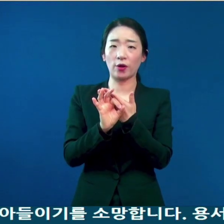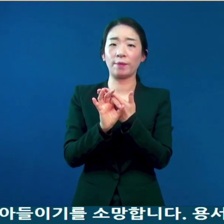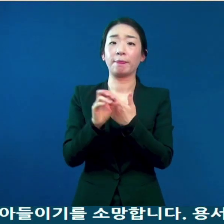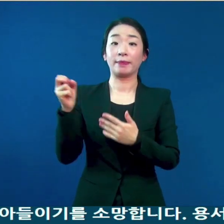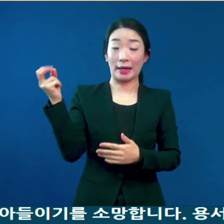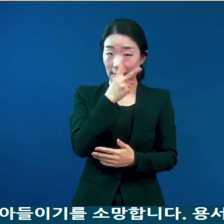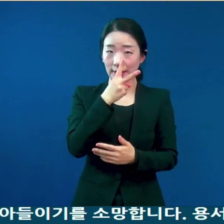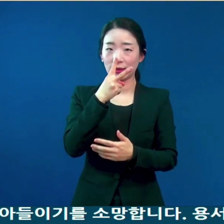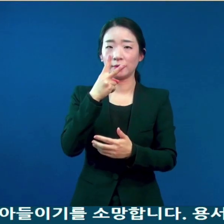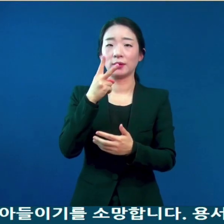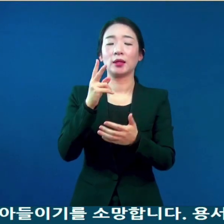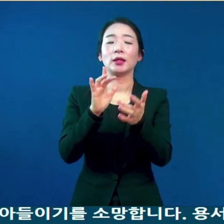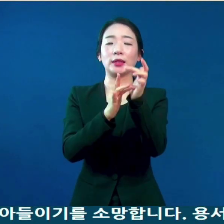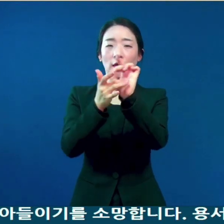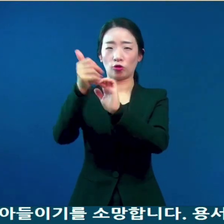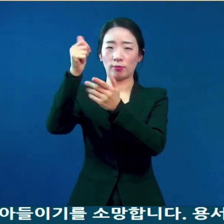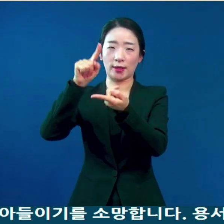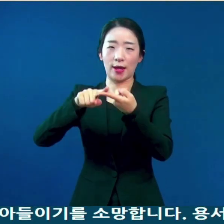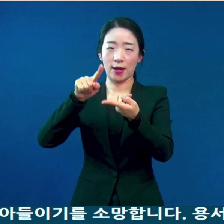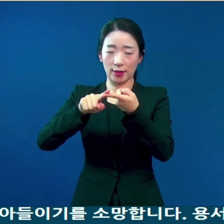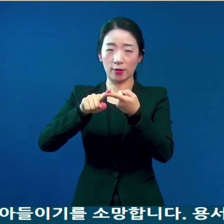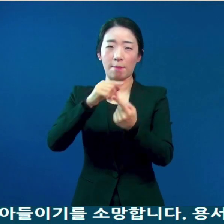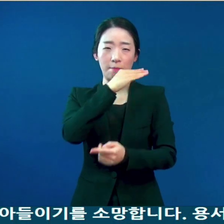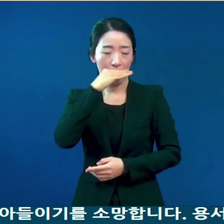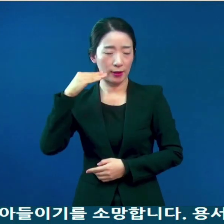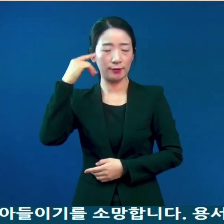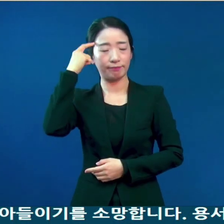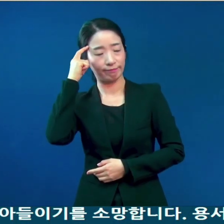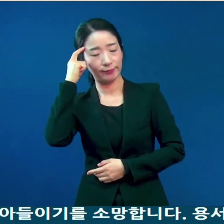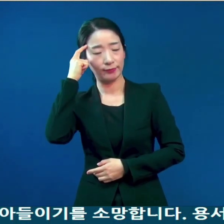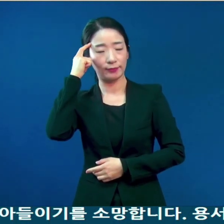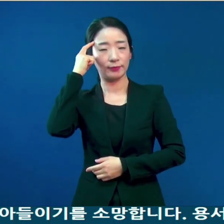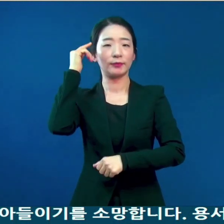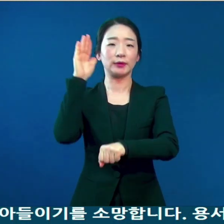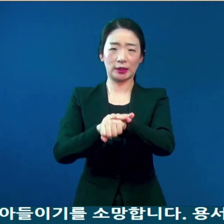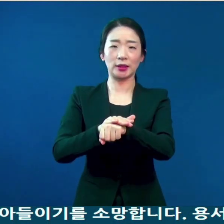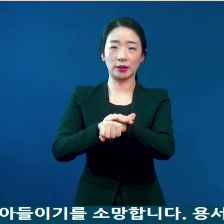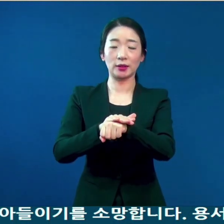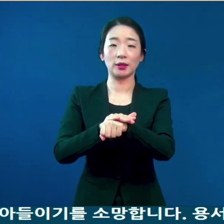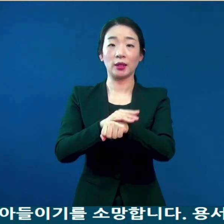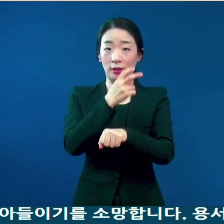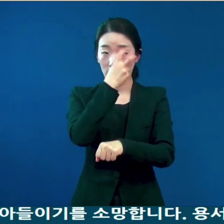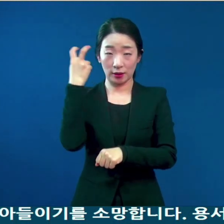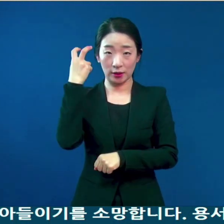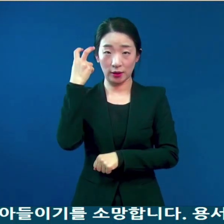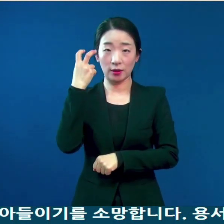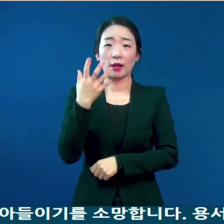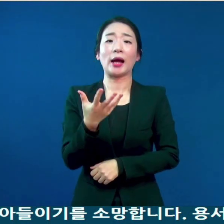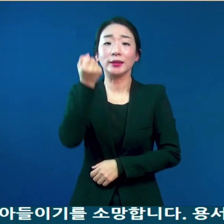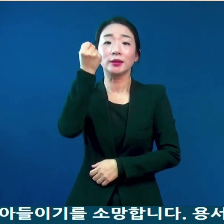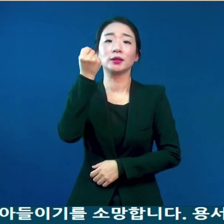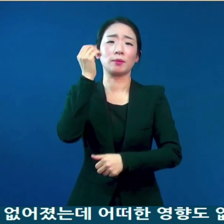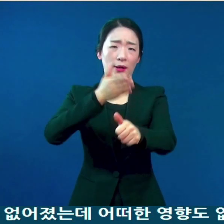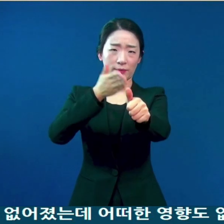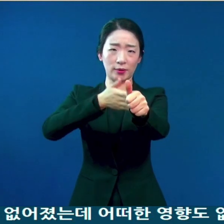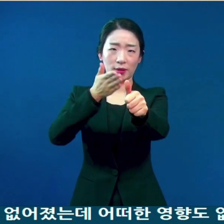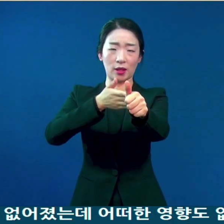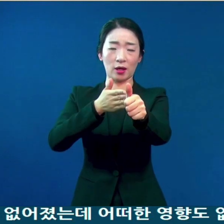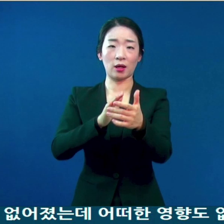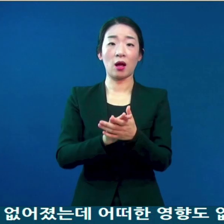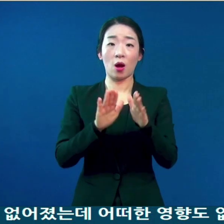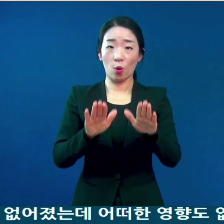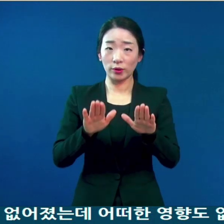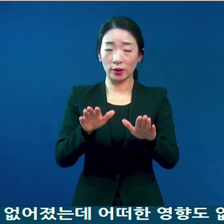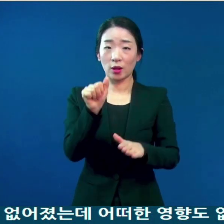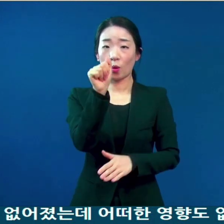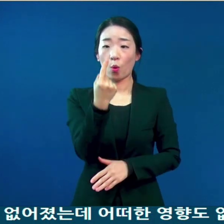분명하게 배우시기를 이 시간 주 안에서 권합니다. 올해 우리의 교회의 표가 무엇입니까? 호세아서